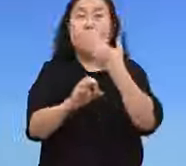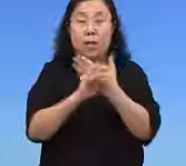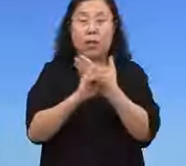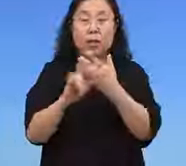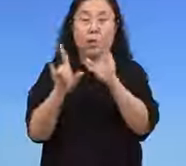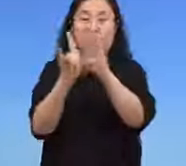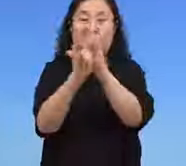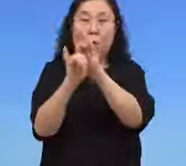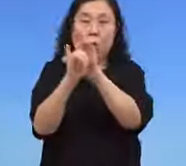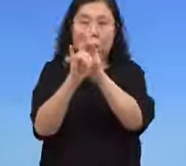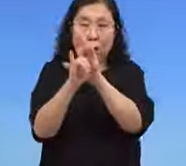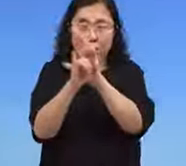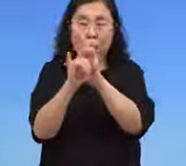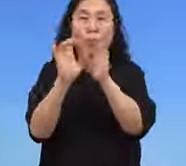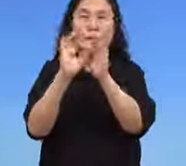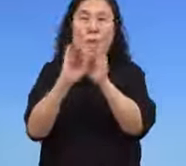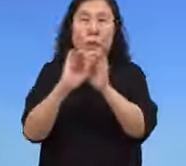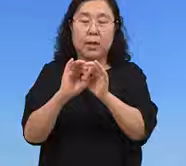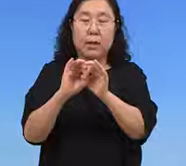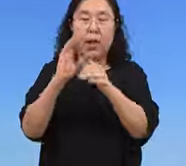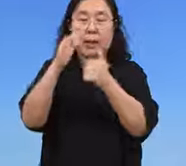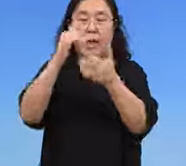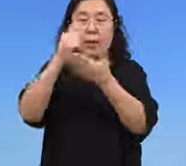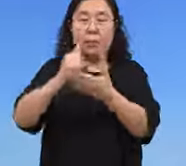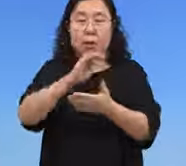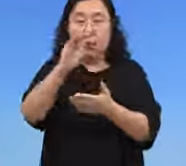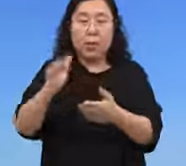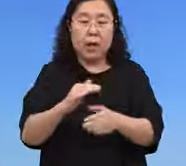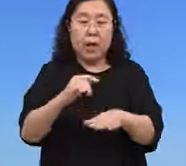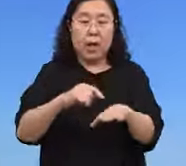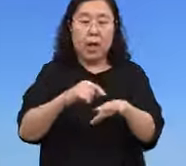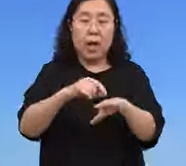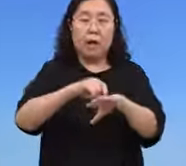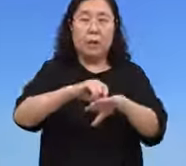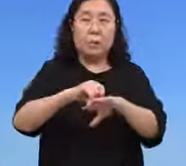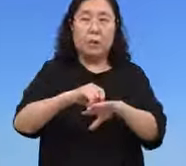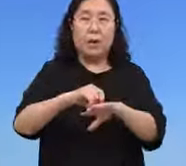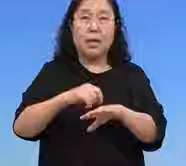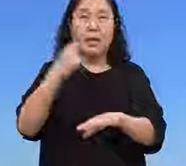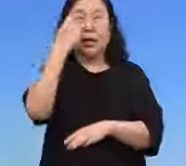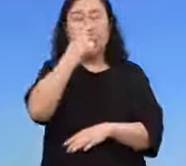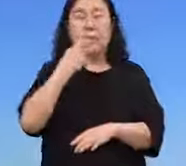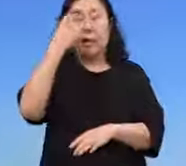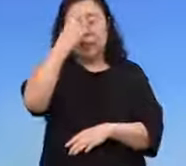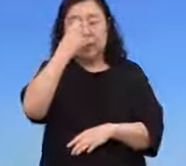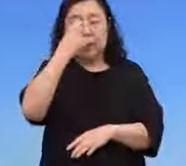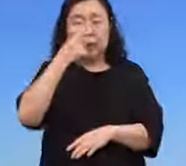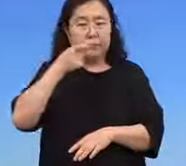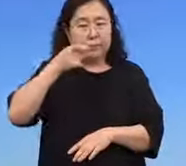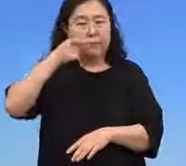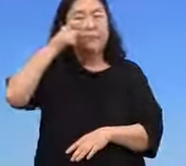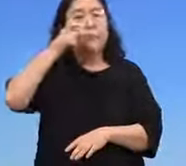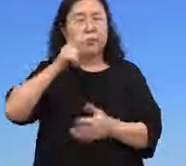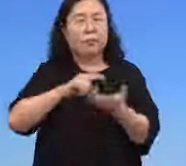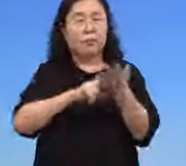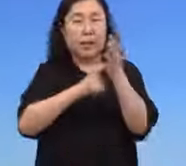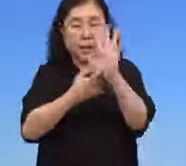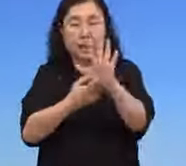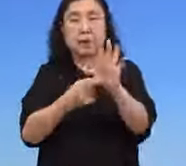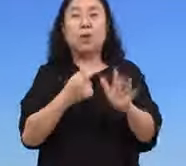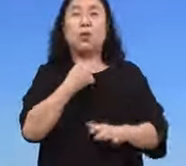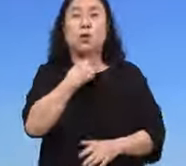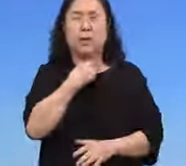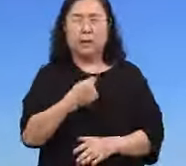같은 이 사건을 통해서 하나님은 우리 민낯을 드러내게 하시는 거예요. 네가 바로 그 셋째 번에 등장하는 종과